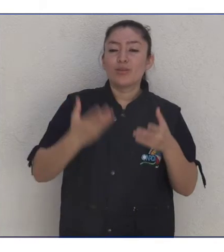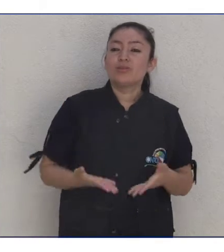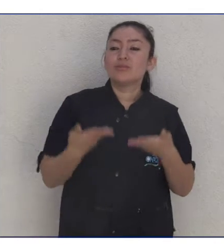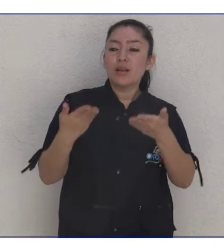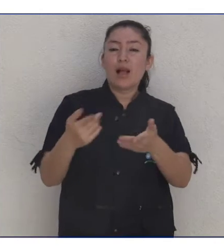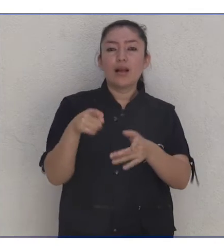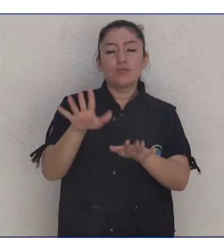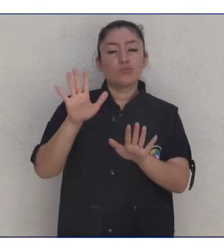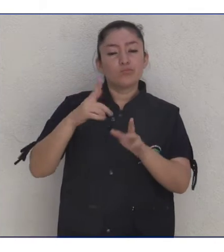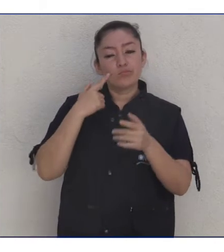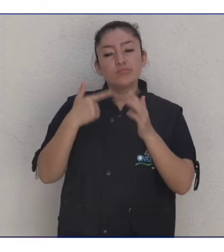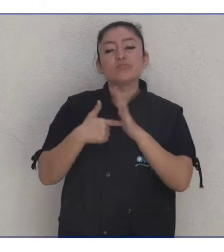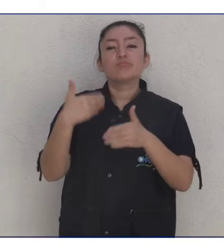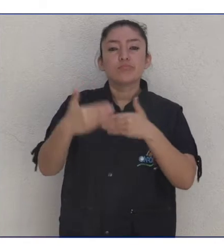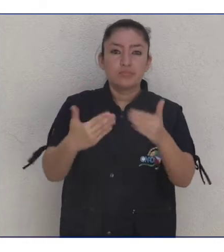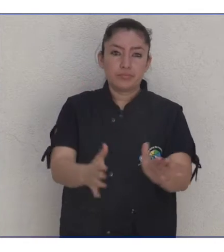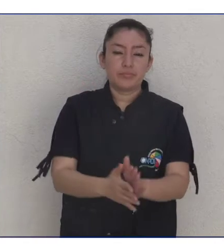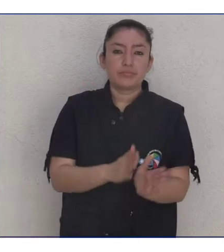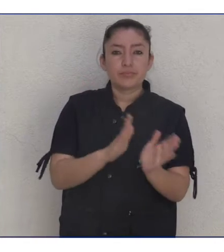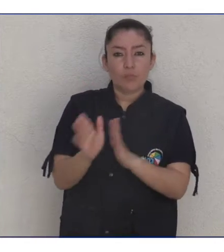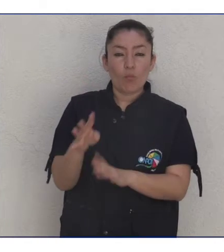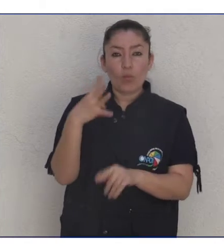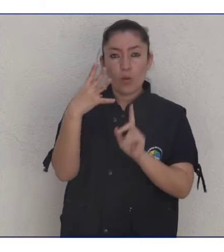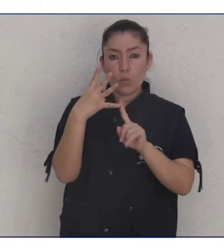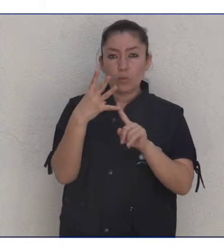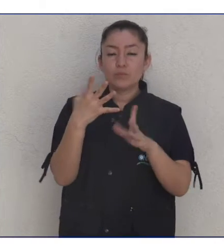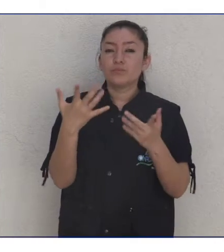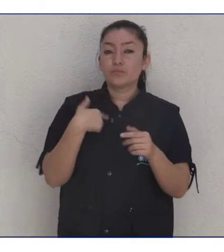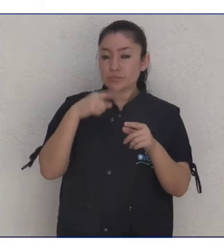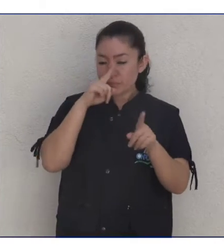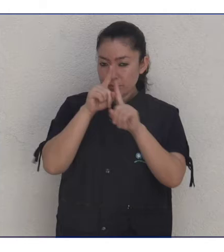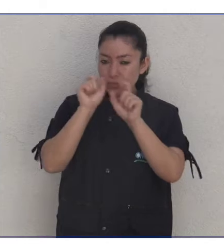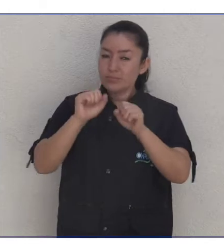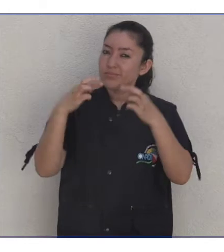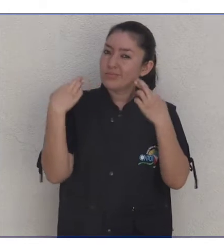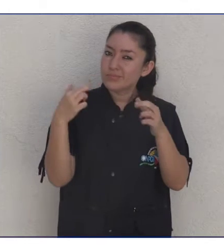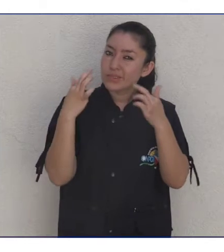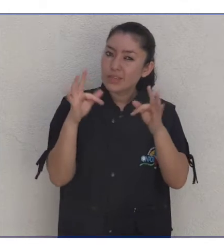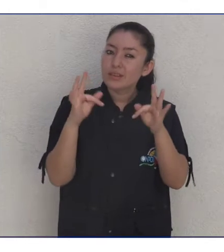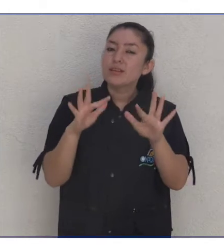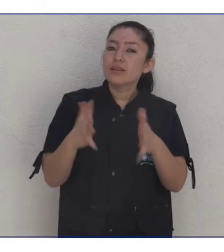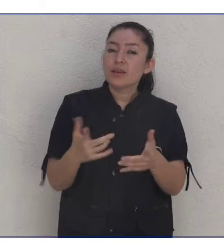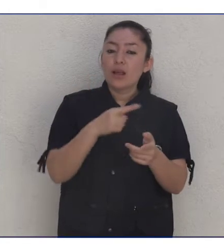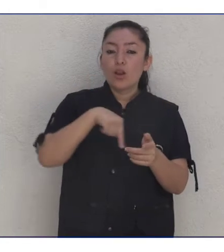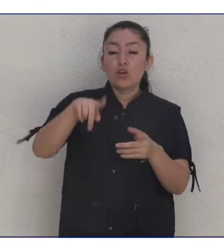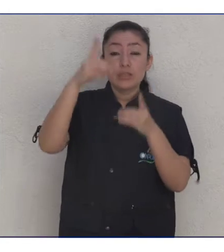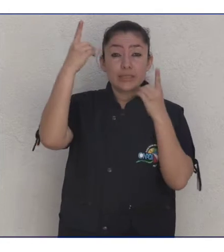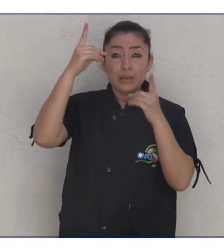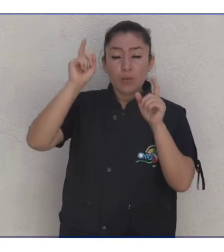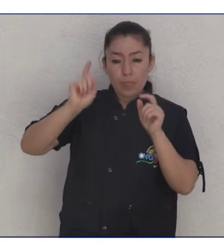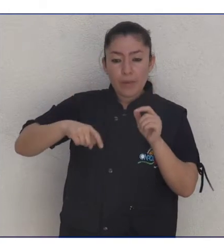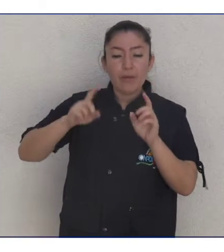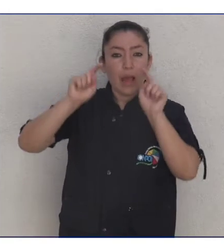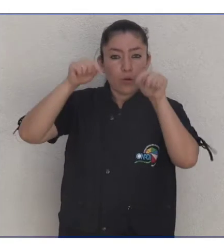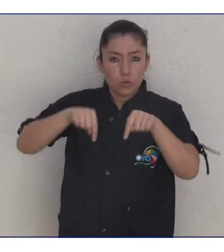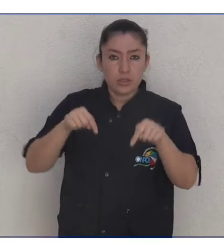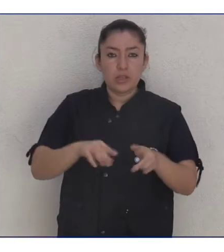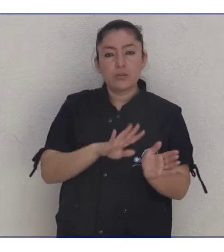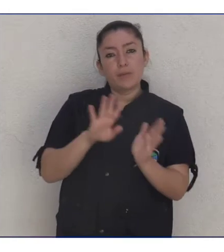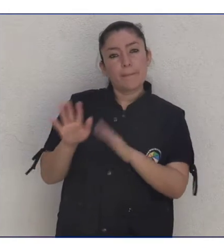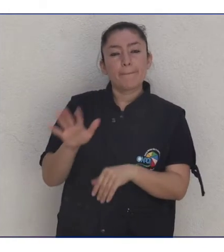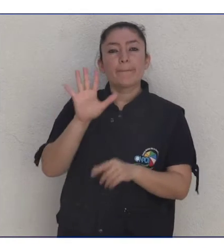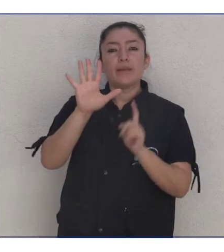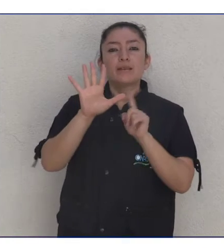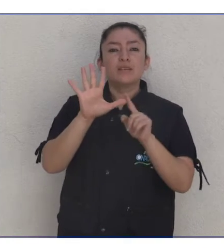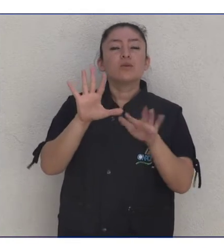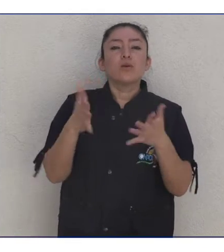los propósitos para su tratamiento. 4. Procurar que los datos personales sean exactos y actualizados.